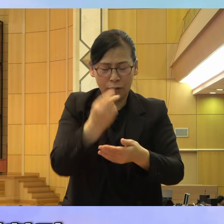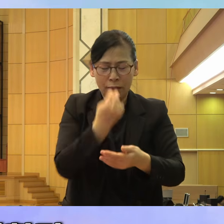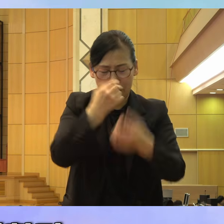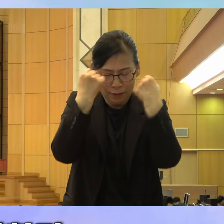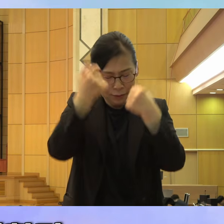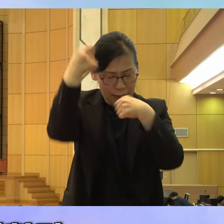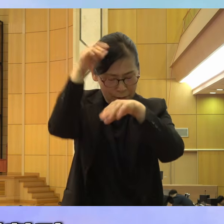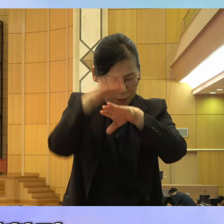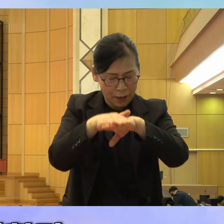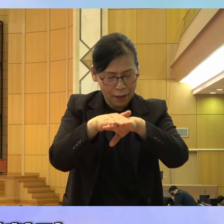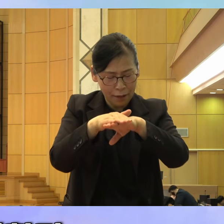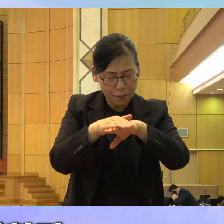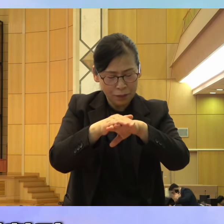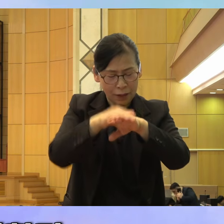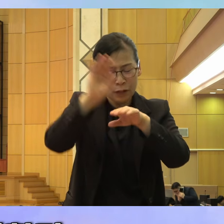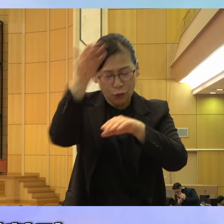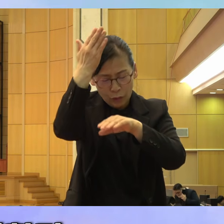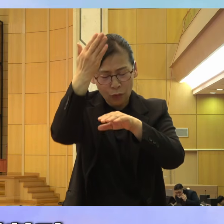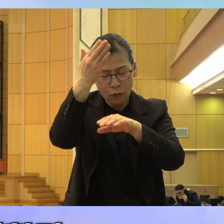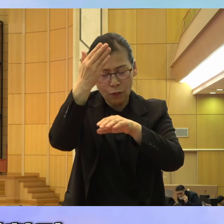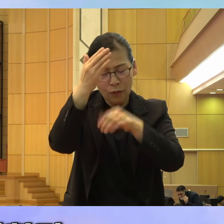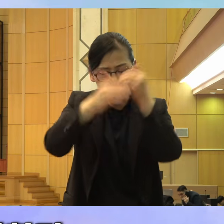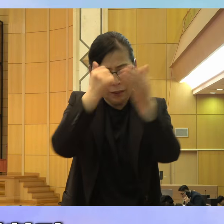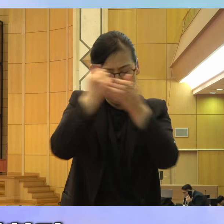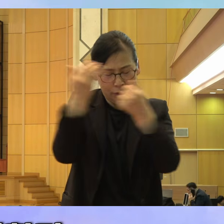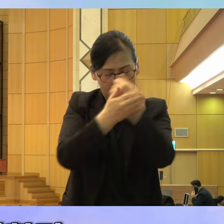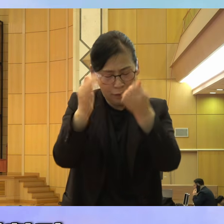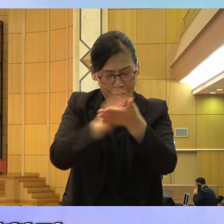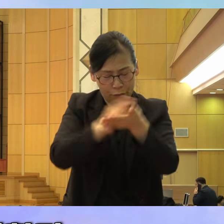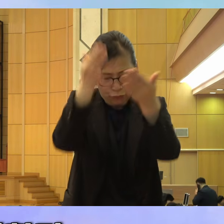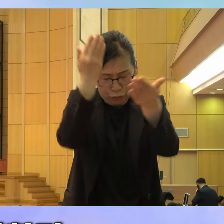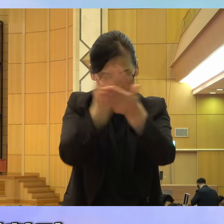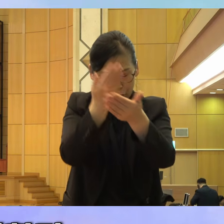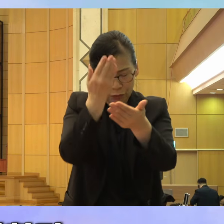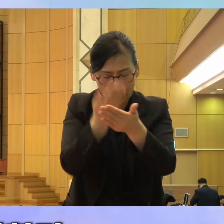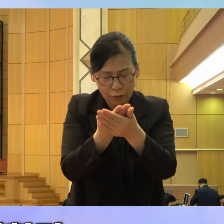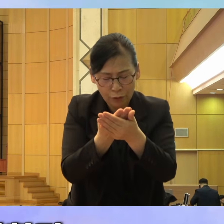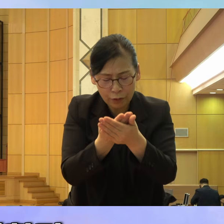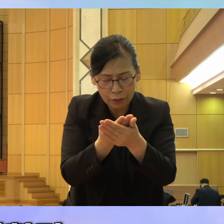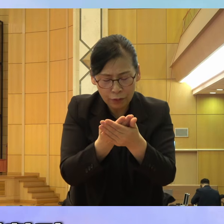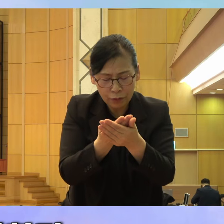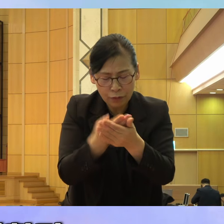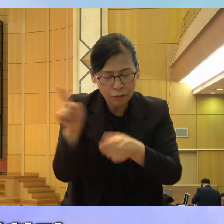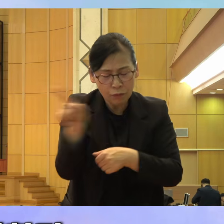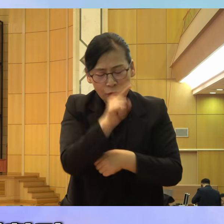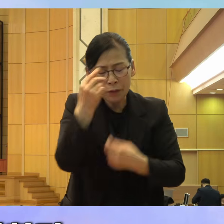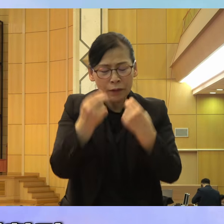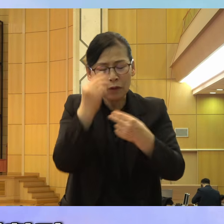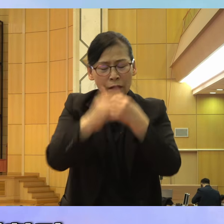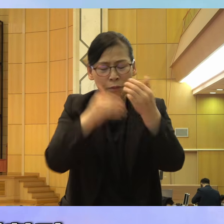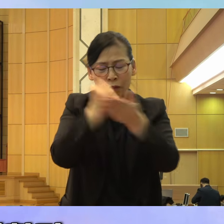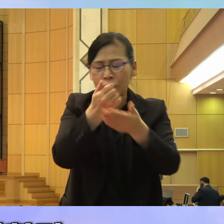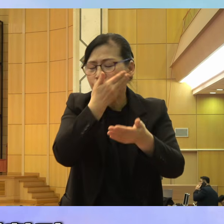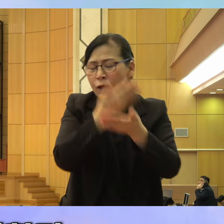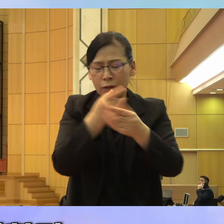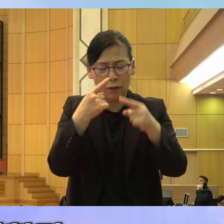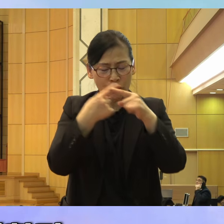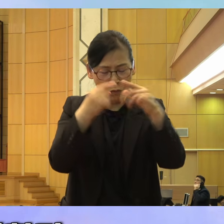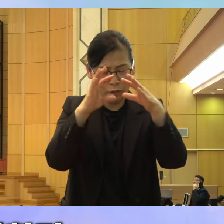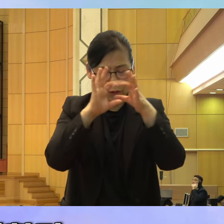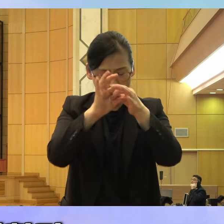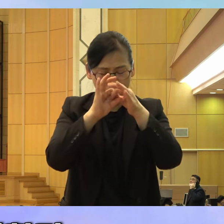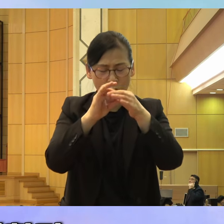산 제사 드려질 수 있도록 은혜를 베풀어 주옵소서. 무엇보다도 귀한 교회를